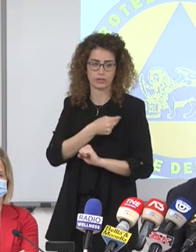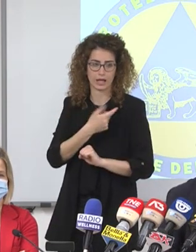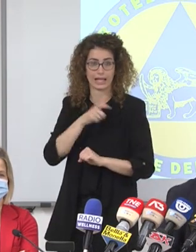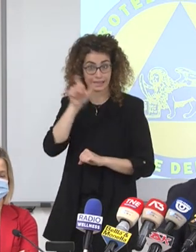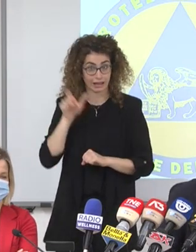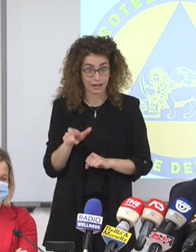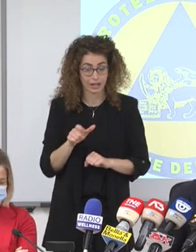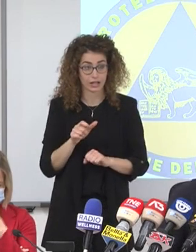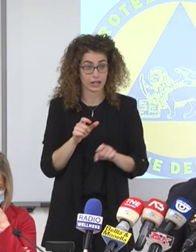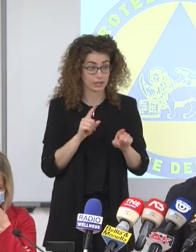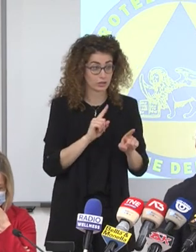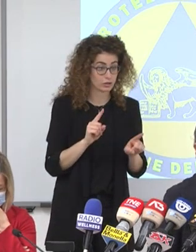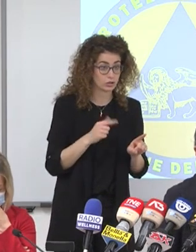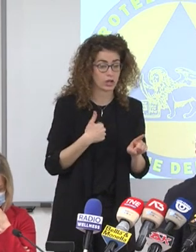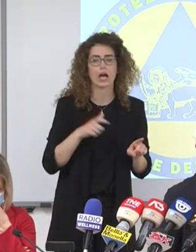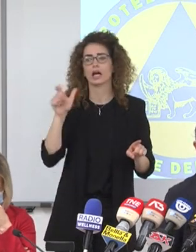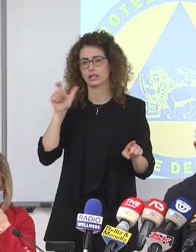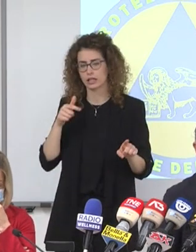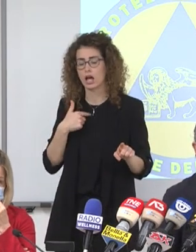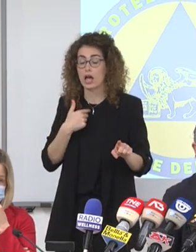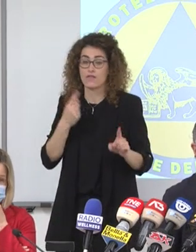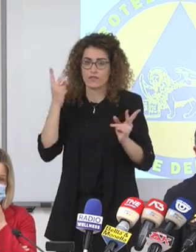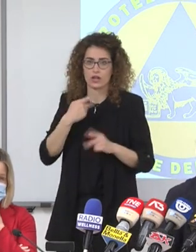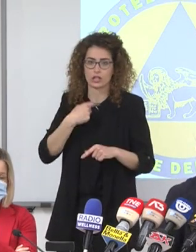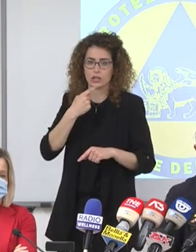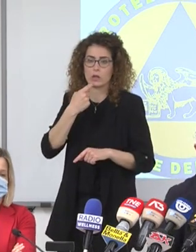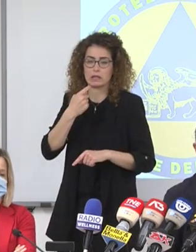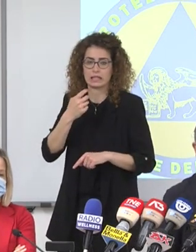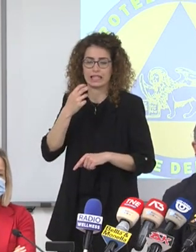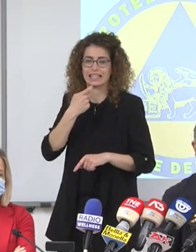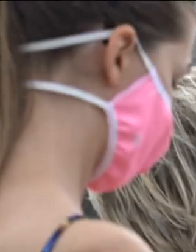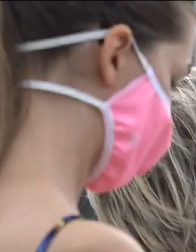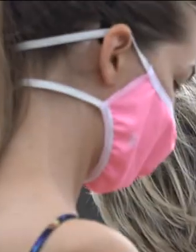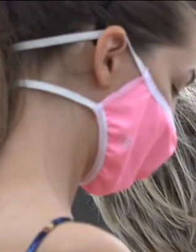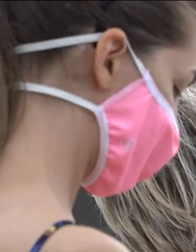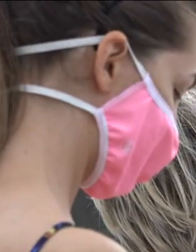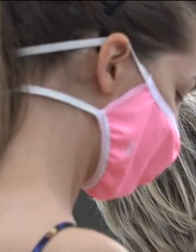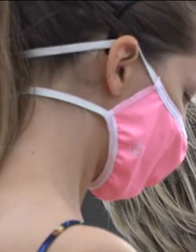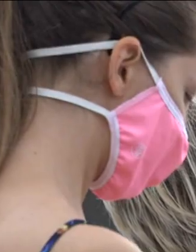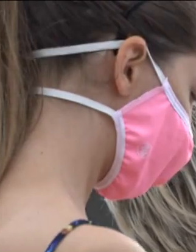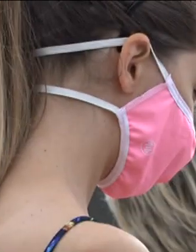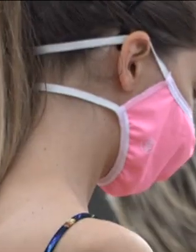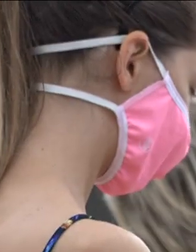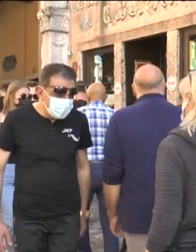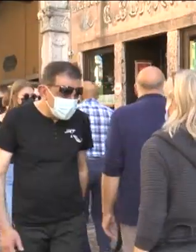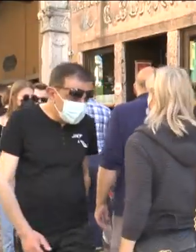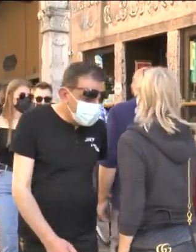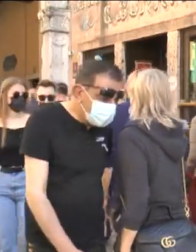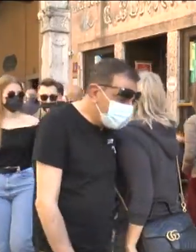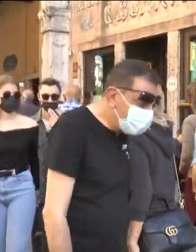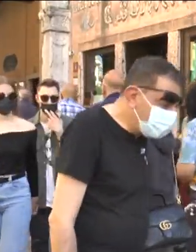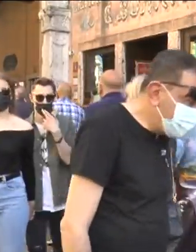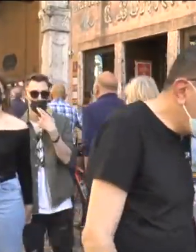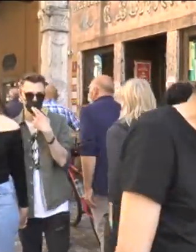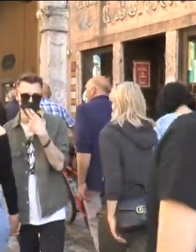A dire la verità, ho anche detto, anche gli stranieri se vogliono gli troviamo una soluzione. E anche il Veneto guarda con attenzione alle